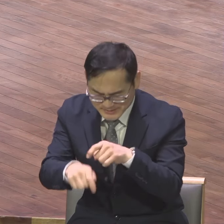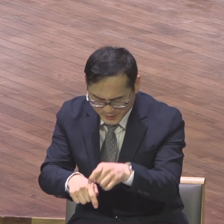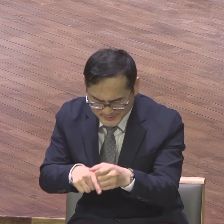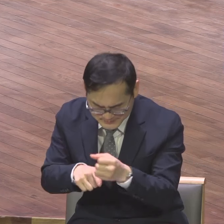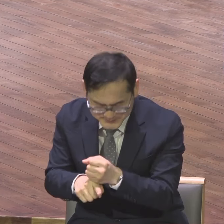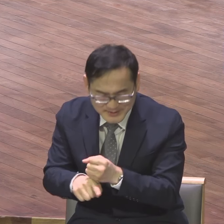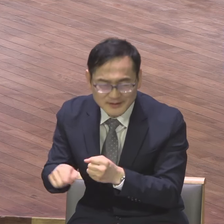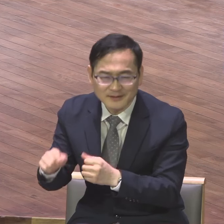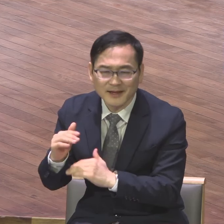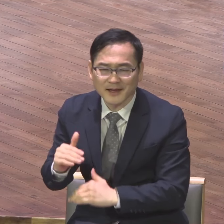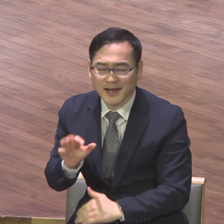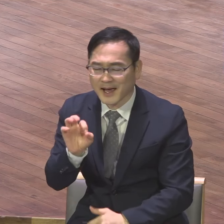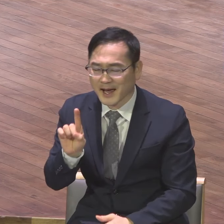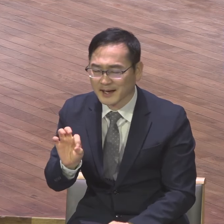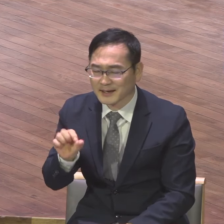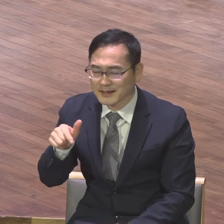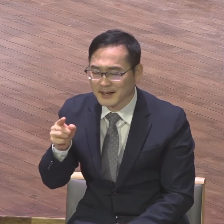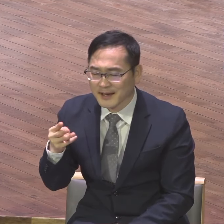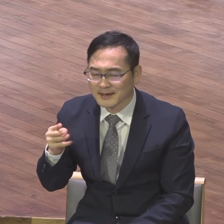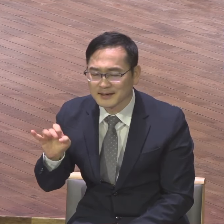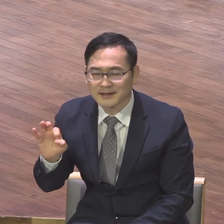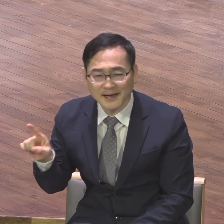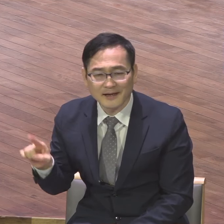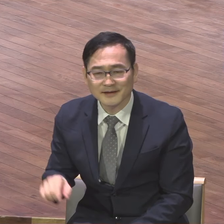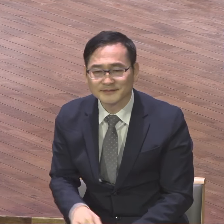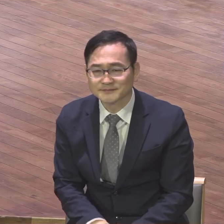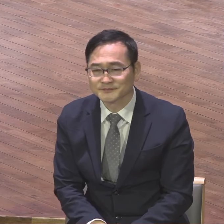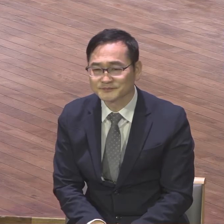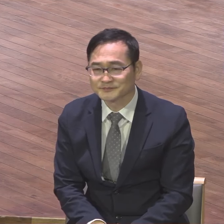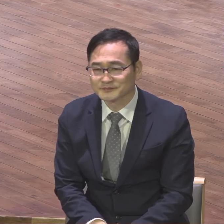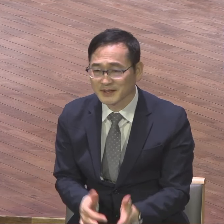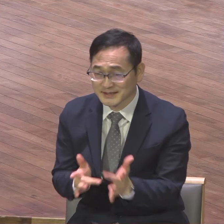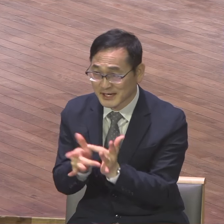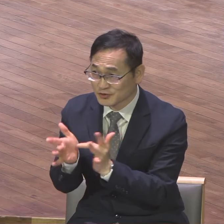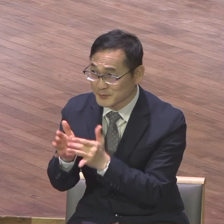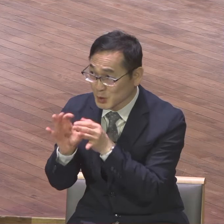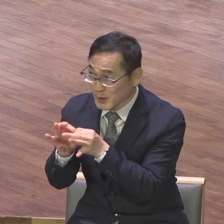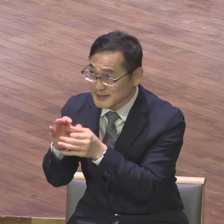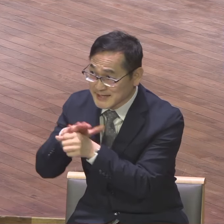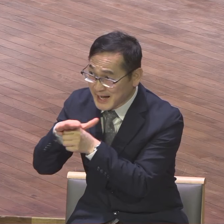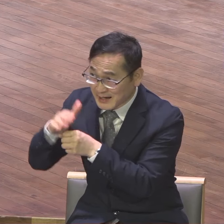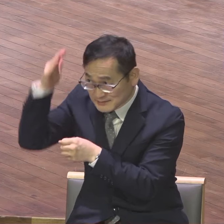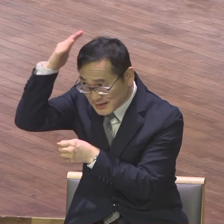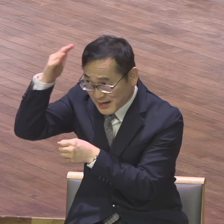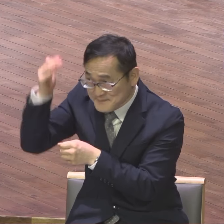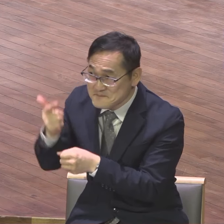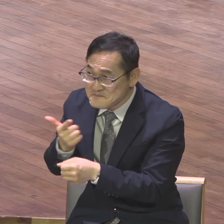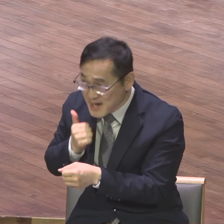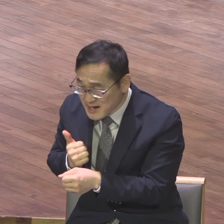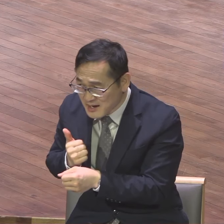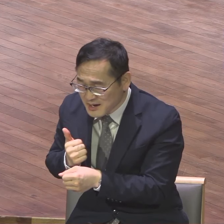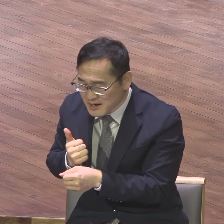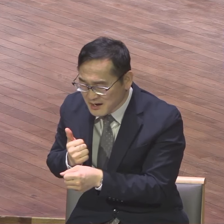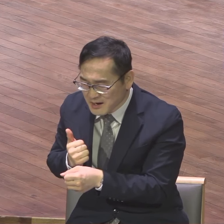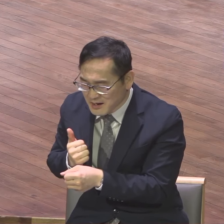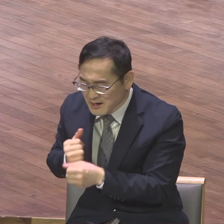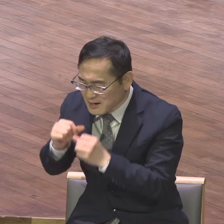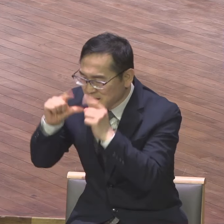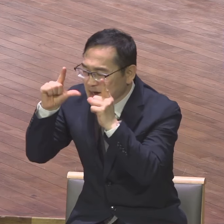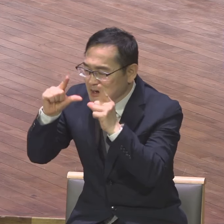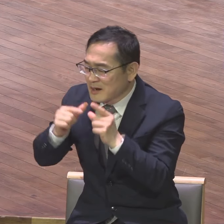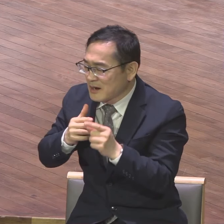실천한다. 예수 사랑을 가진 자, 예수님을 통해 사랑을 받은 자는 사랑을